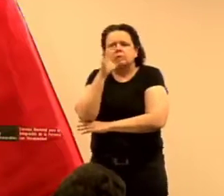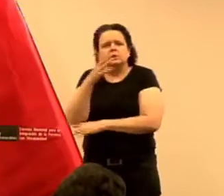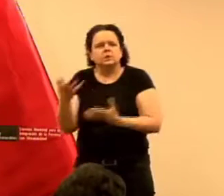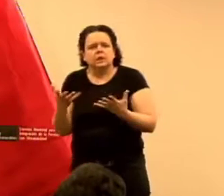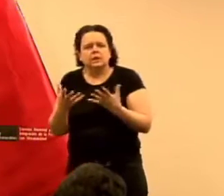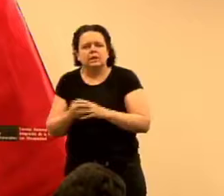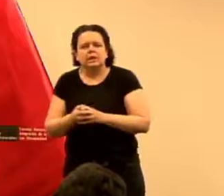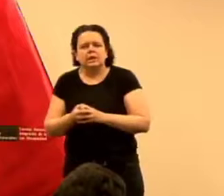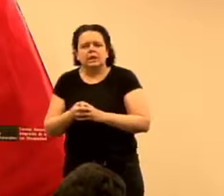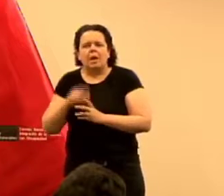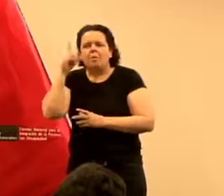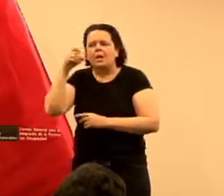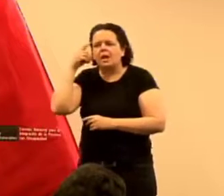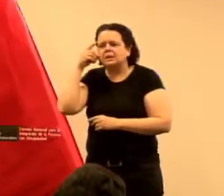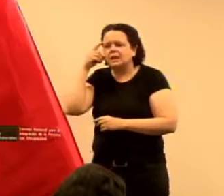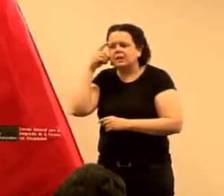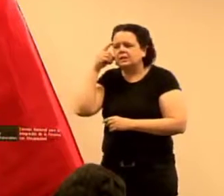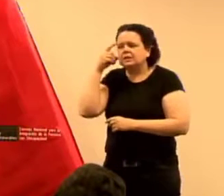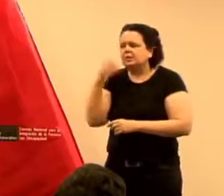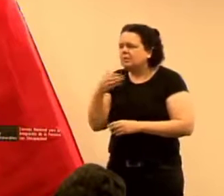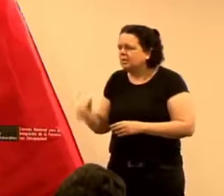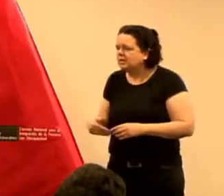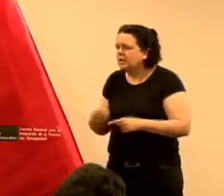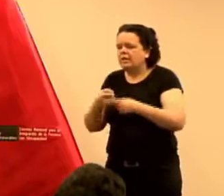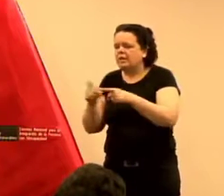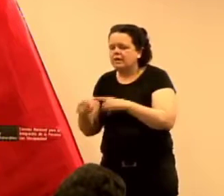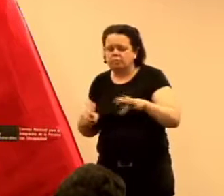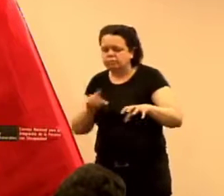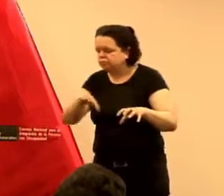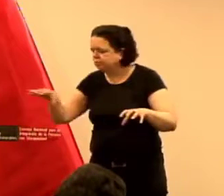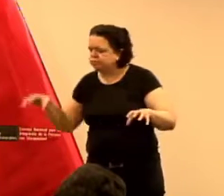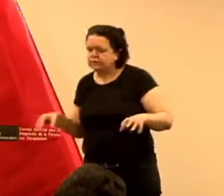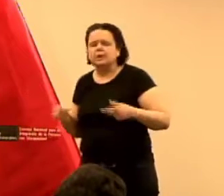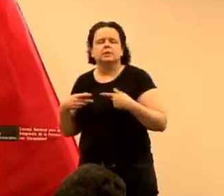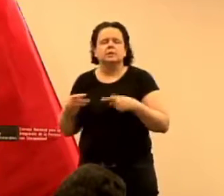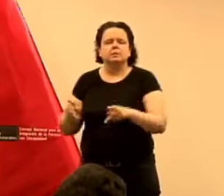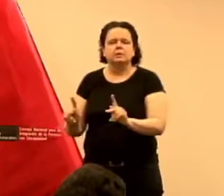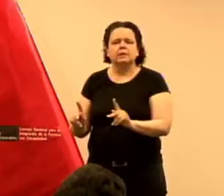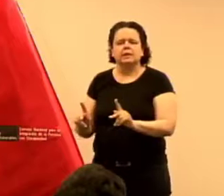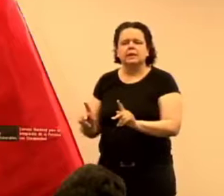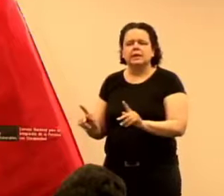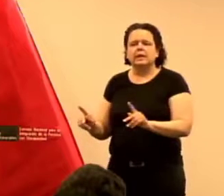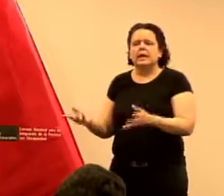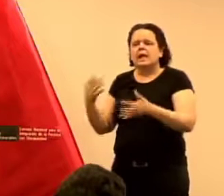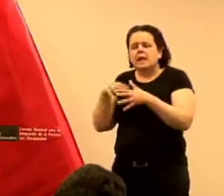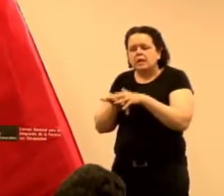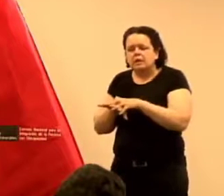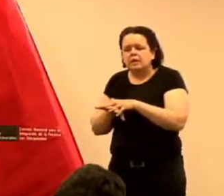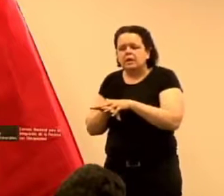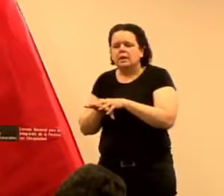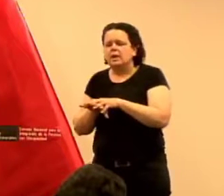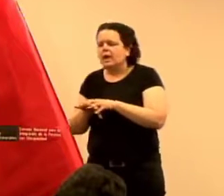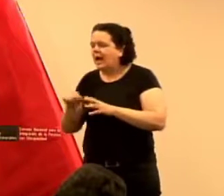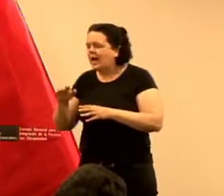en iniciativas de políticas públicas educativas y multisectorial en la educación que nos permitan incluir o reinsertar